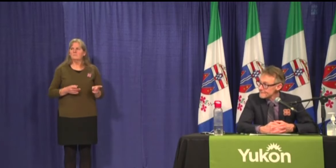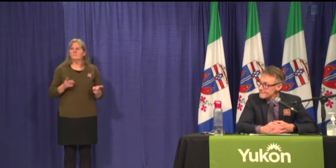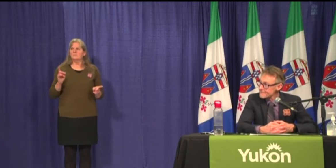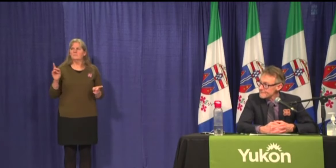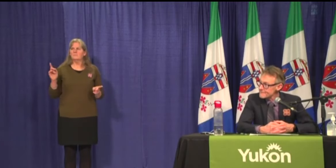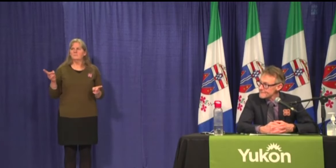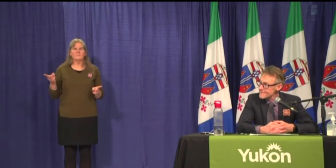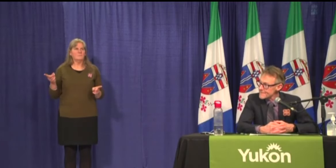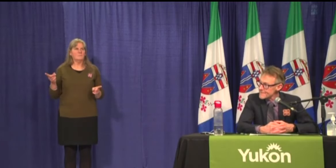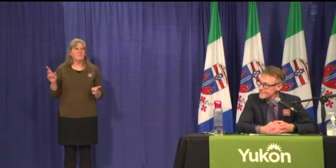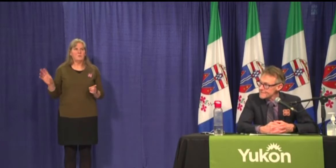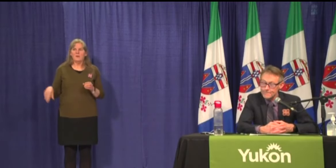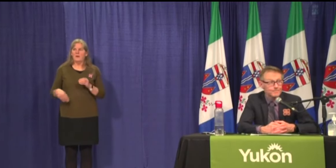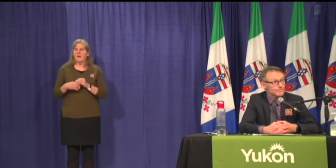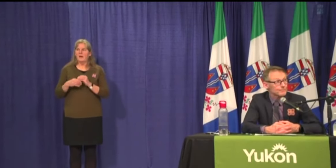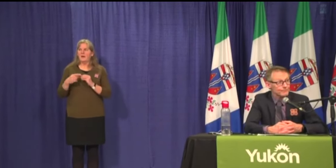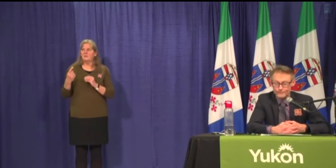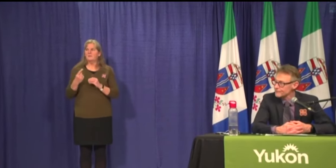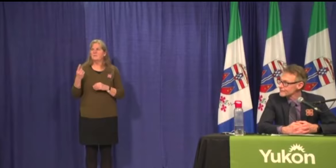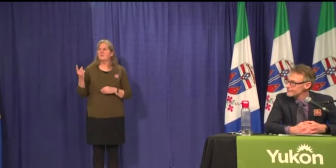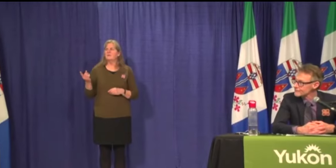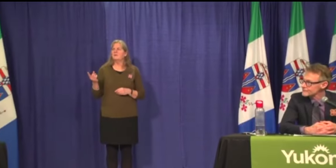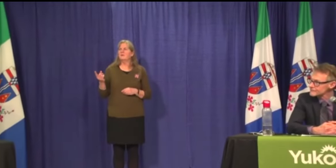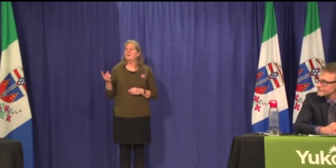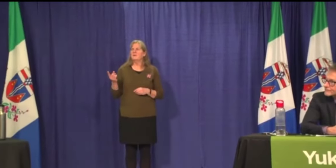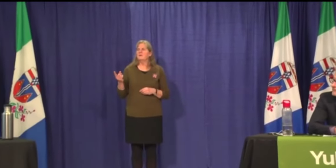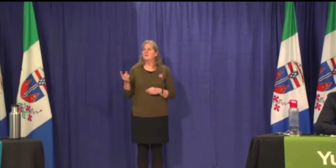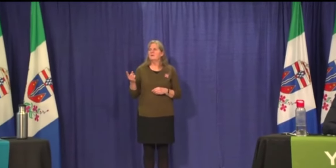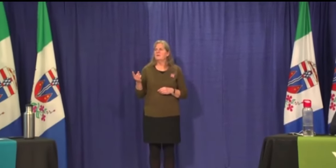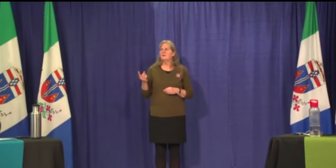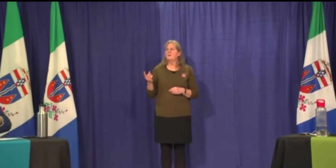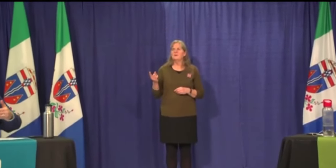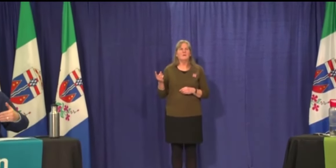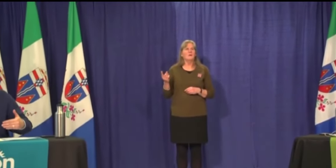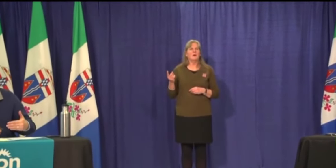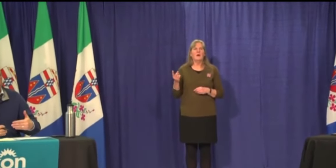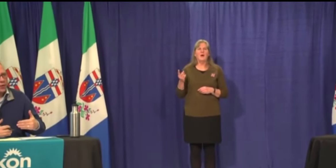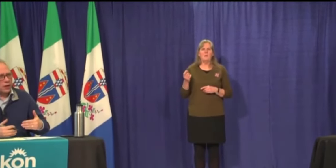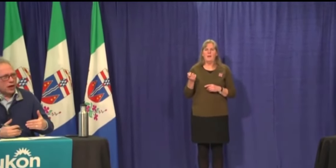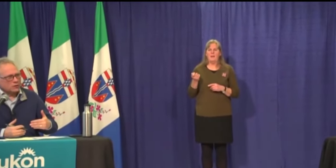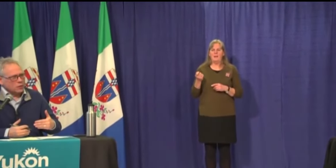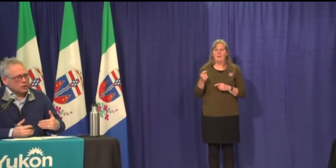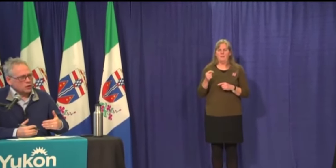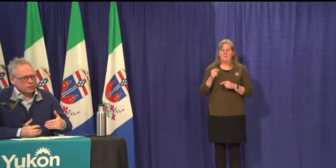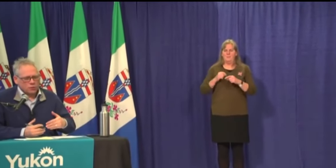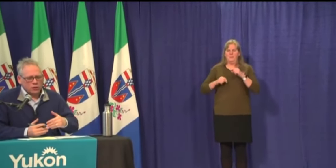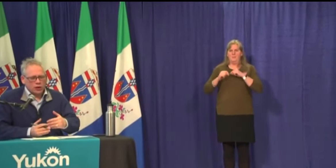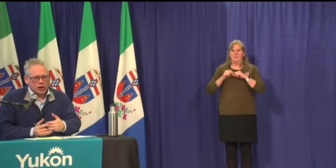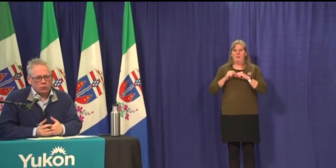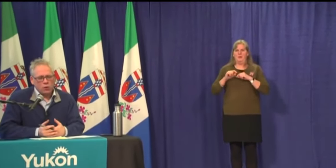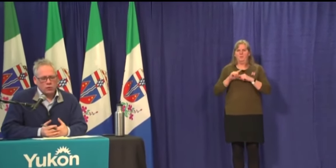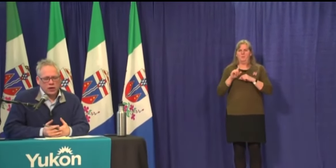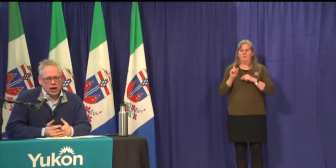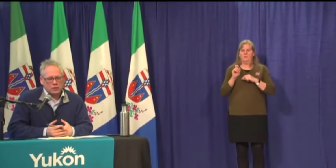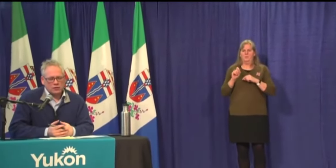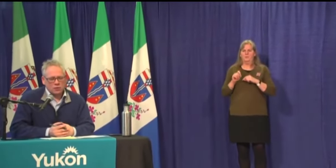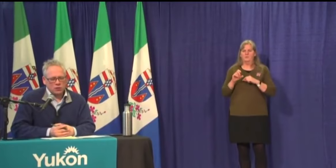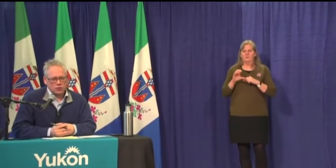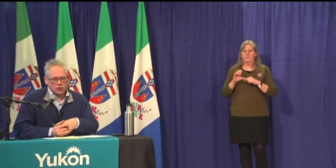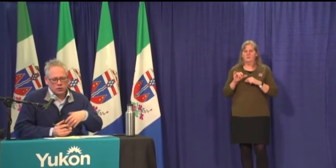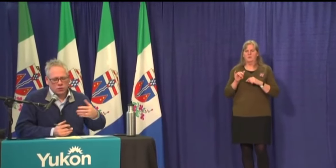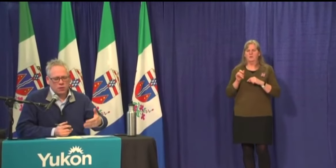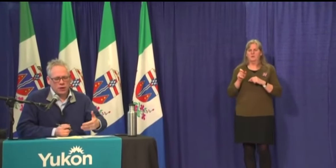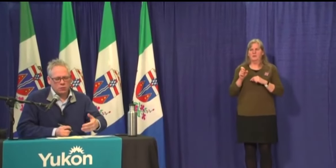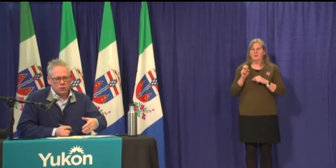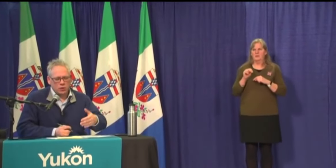Pat, can I just add something, please? Oui. Mr. Stryker. I'm just going to back up to the last question from Claudiane. And what was asked of me